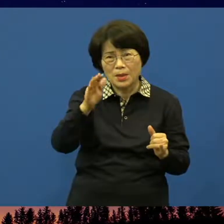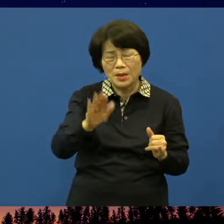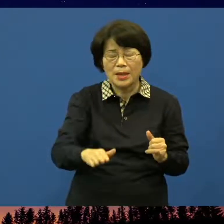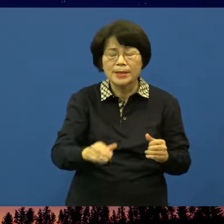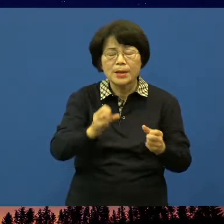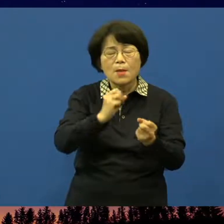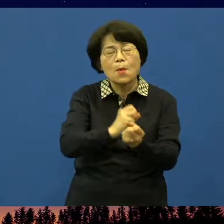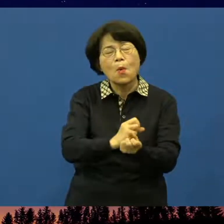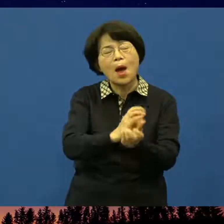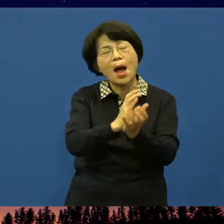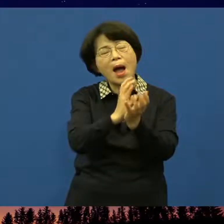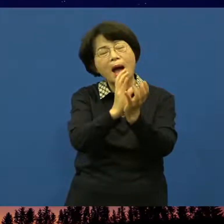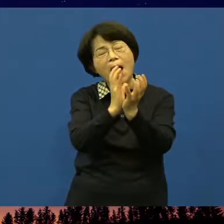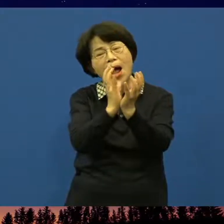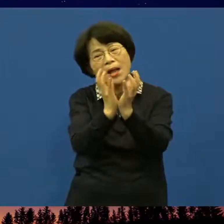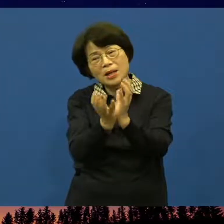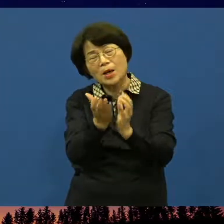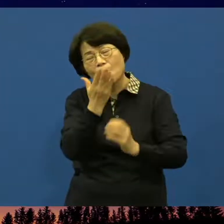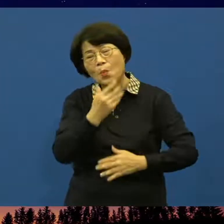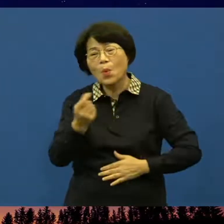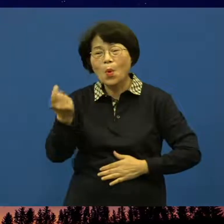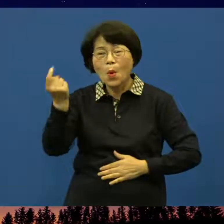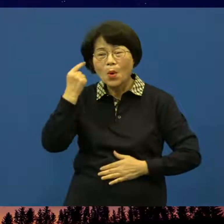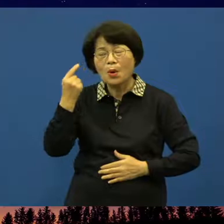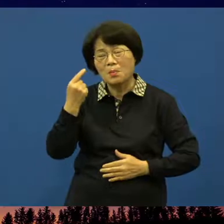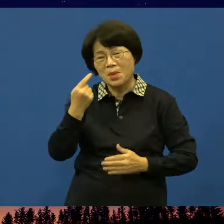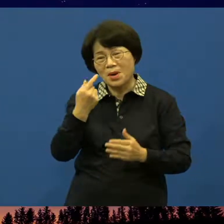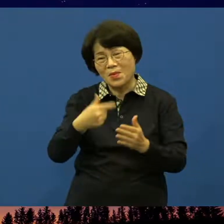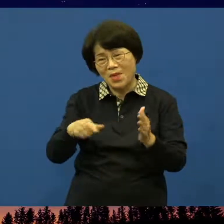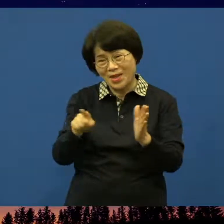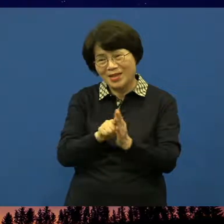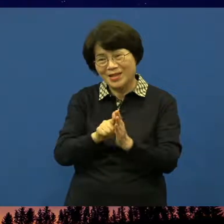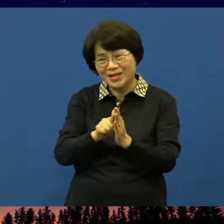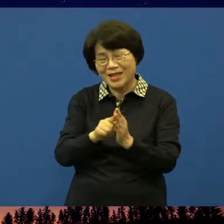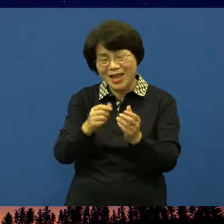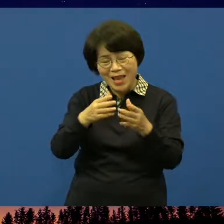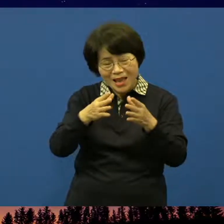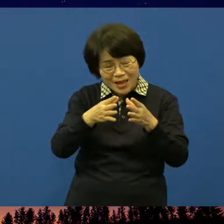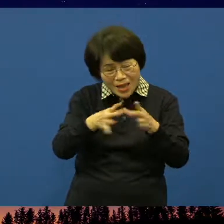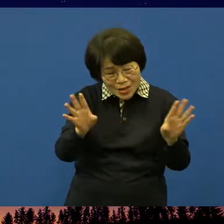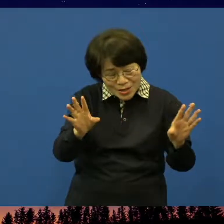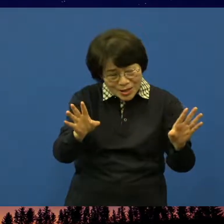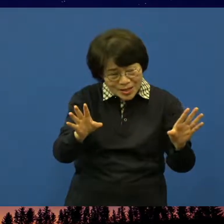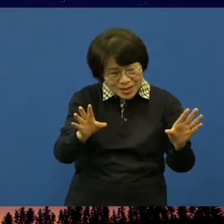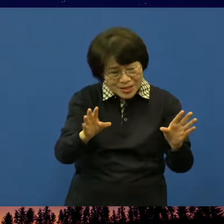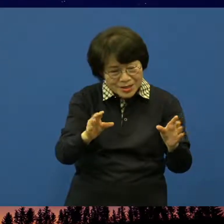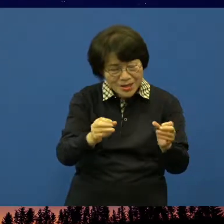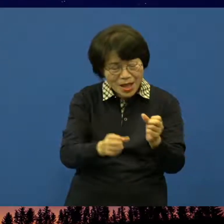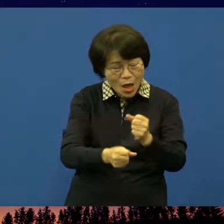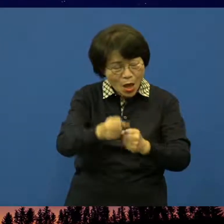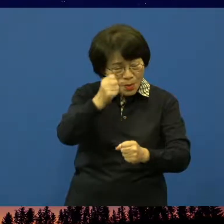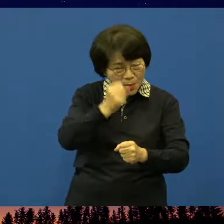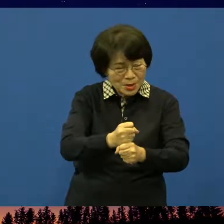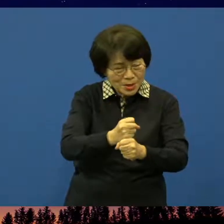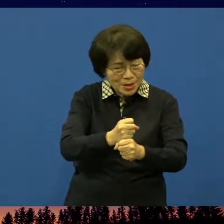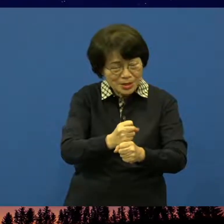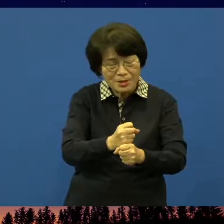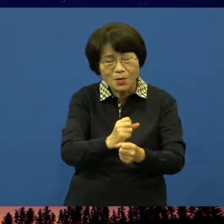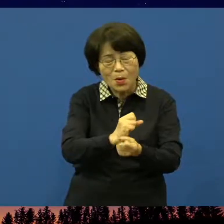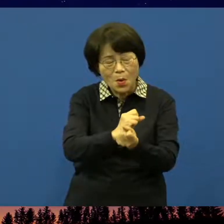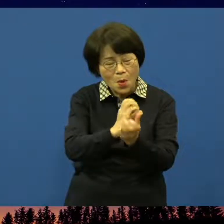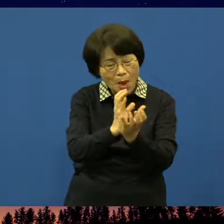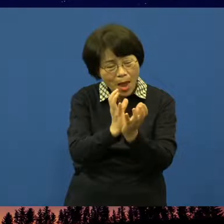펴지는 현상. 복음 우리의 삶을 깨어진 것들을 다 회복시키시고 일으키시는 역사가 일어난다.